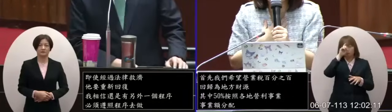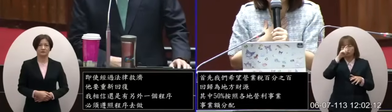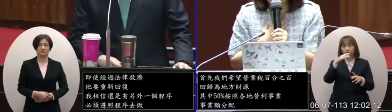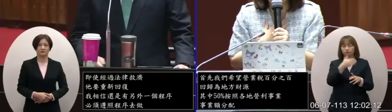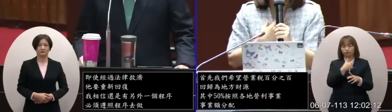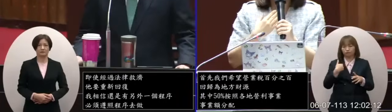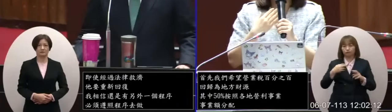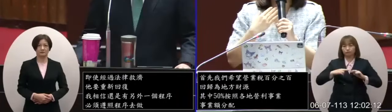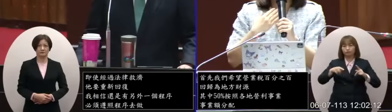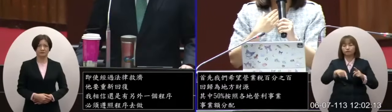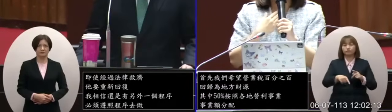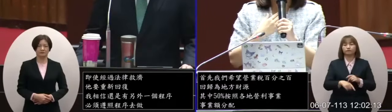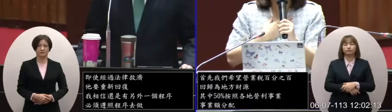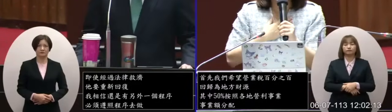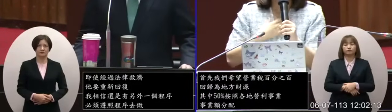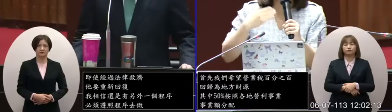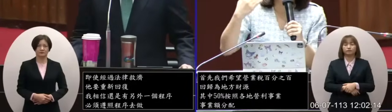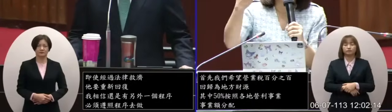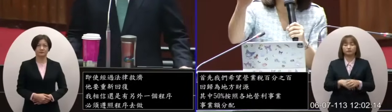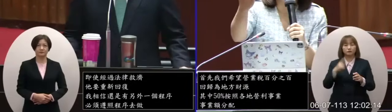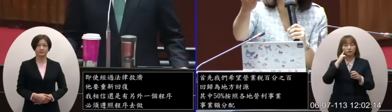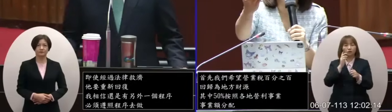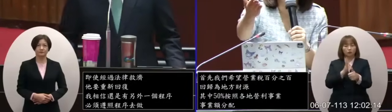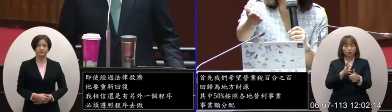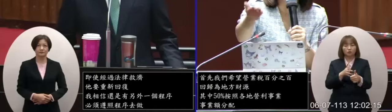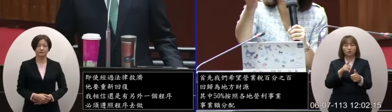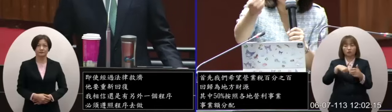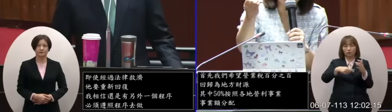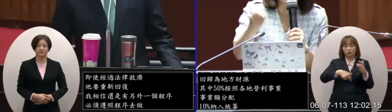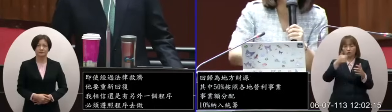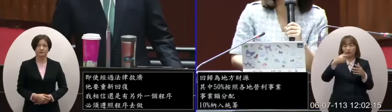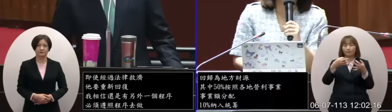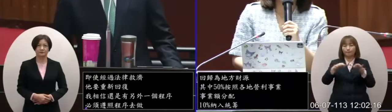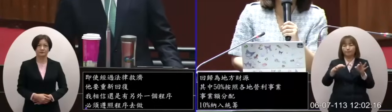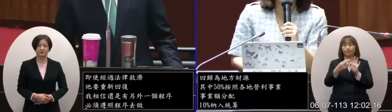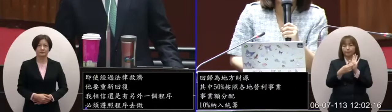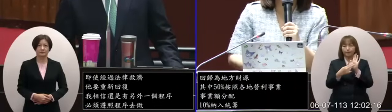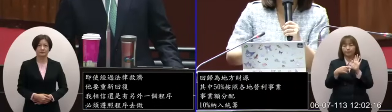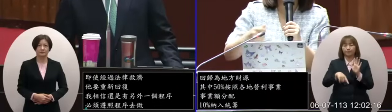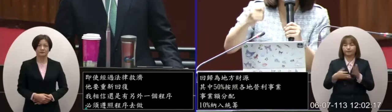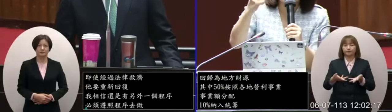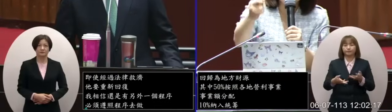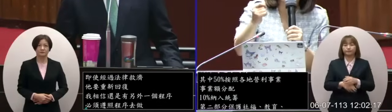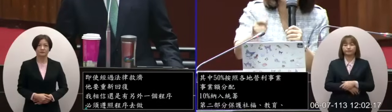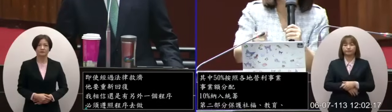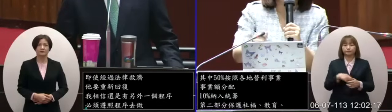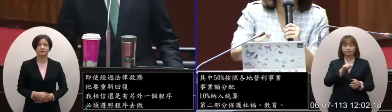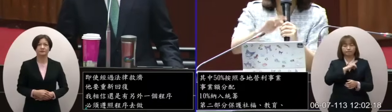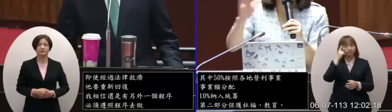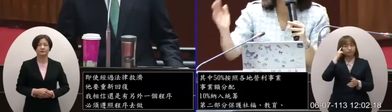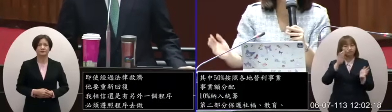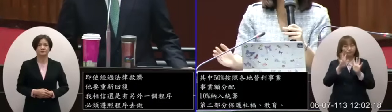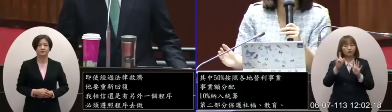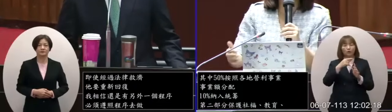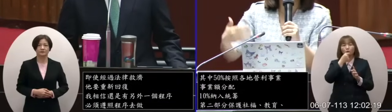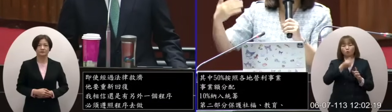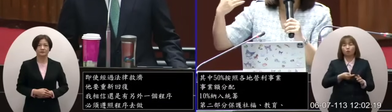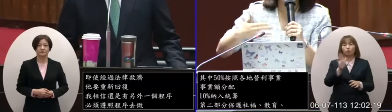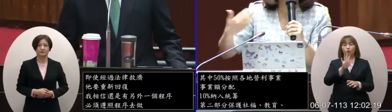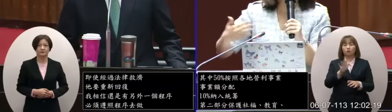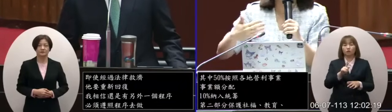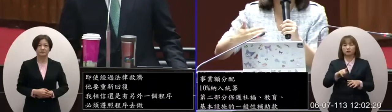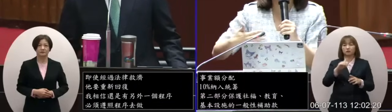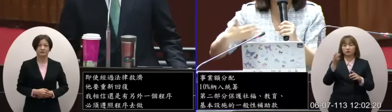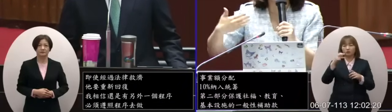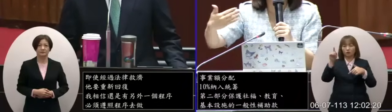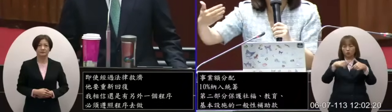够做到的部分。那我想要请这个我们的院长简单说明一下那您的看法，不用讲太长，因为